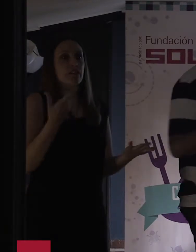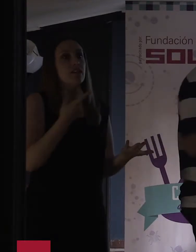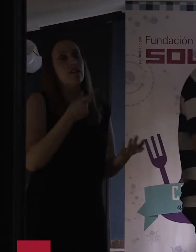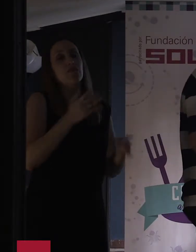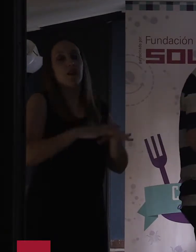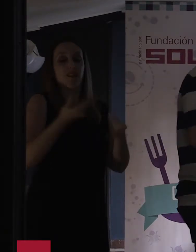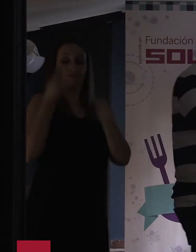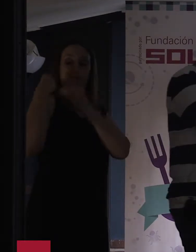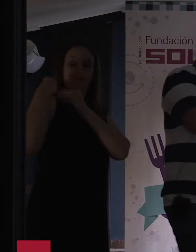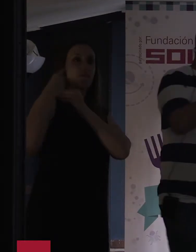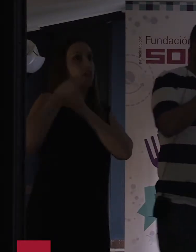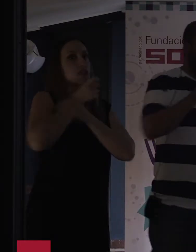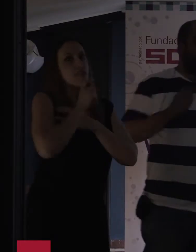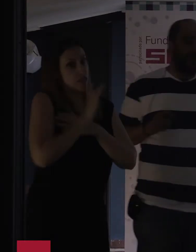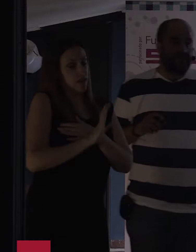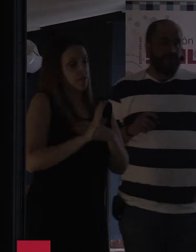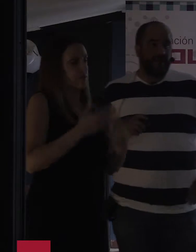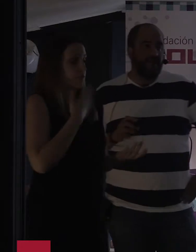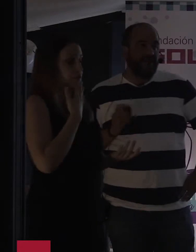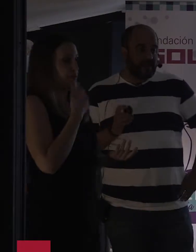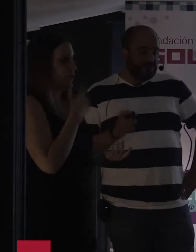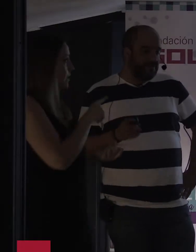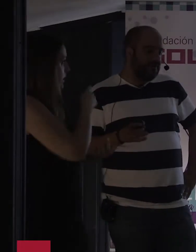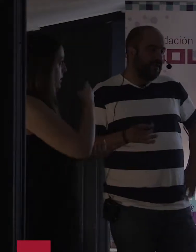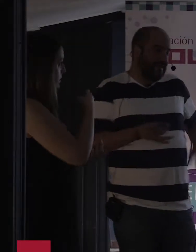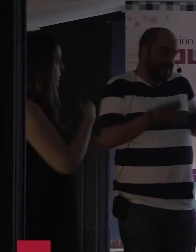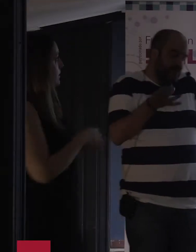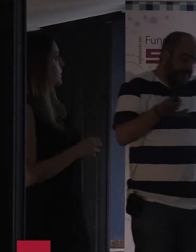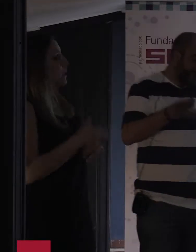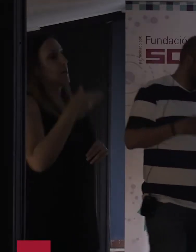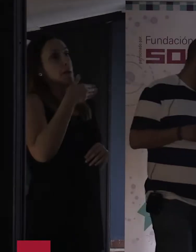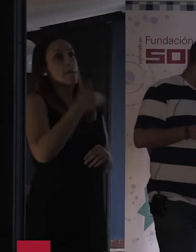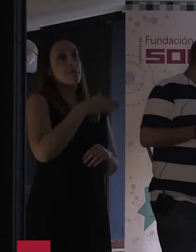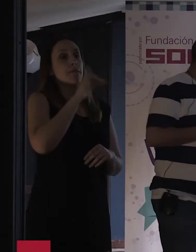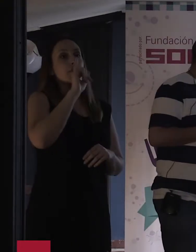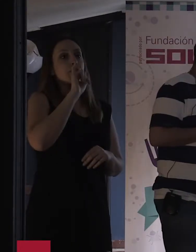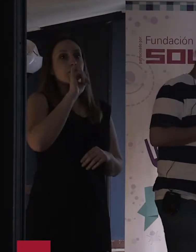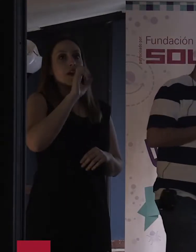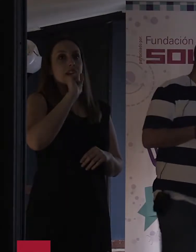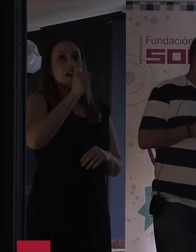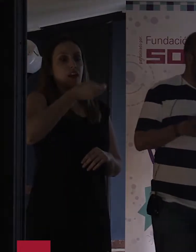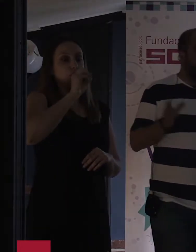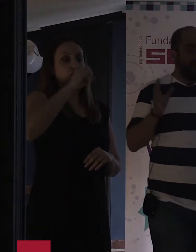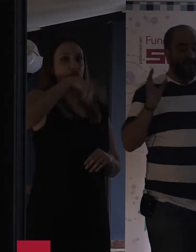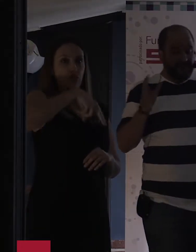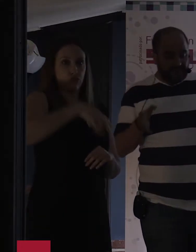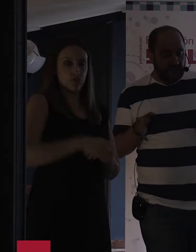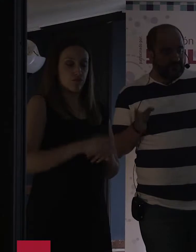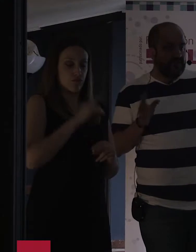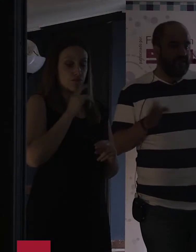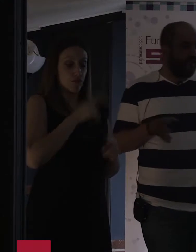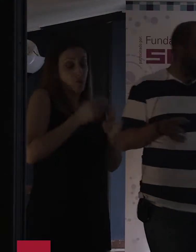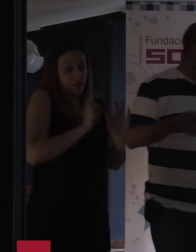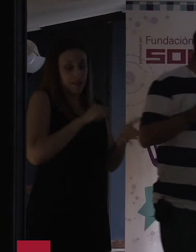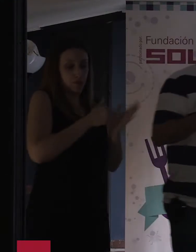encima. Como os decía, la gente de Bayaxon. En Bayaxon, que es el nombre de este proyecto, de este equipo de trabajo, hay